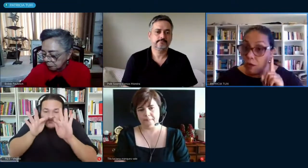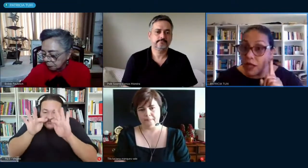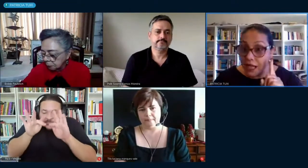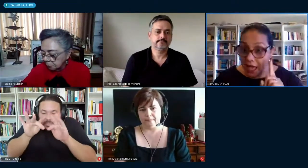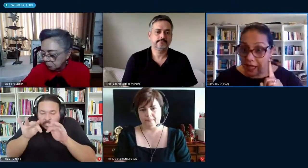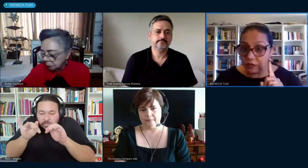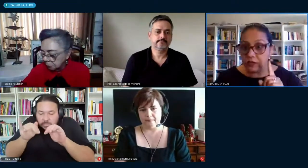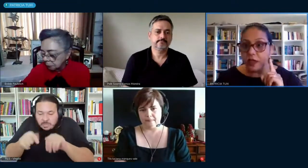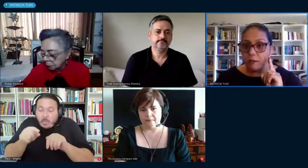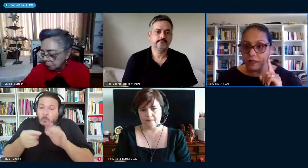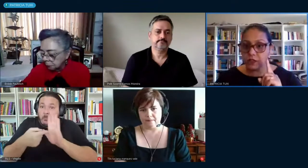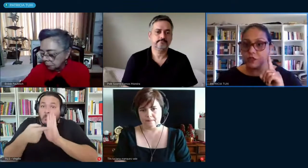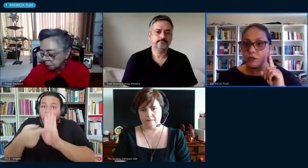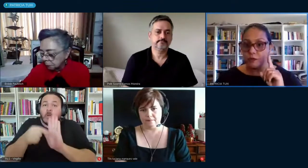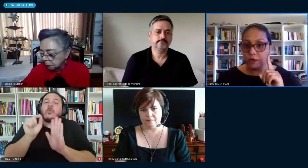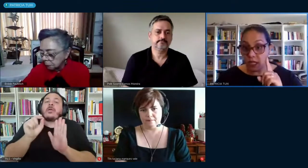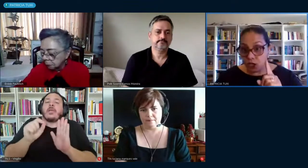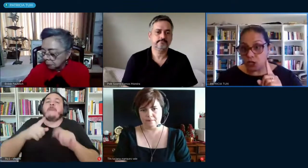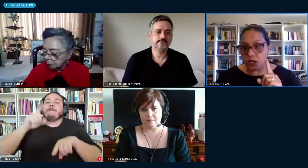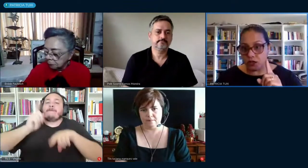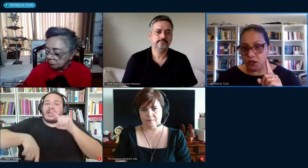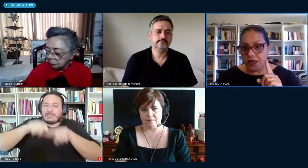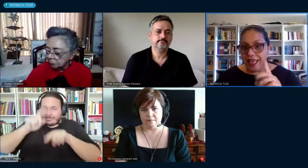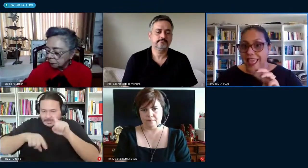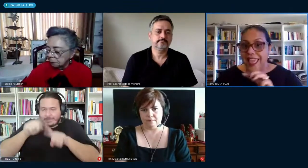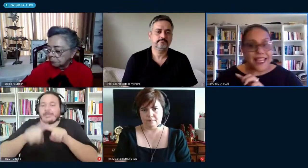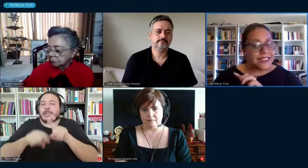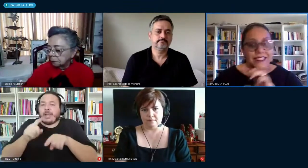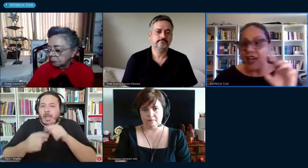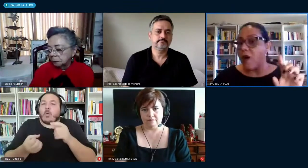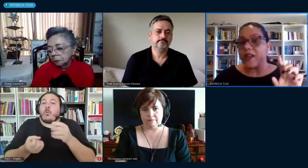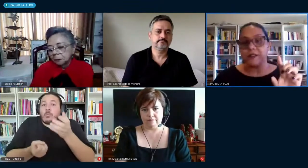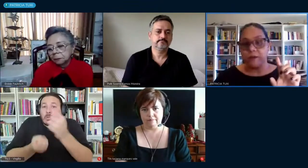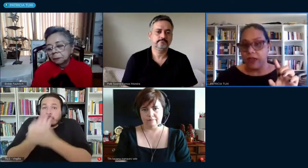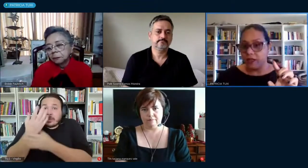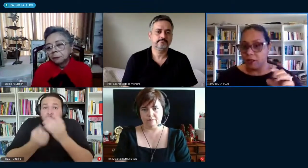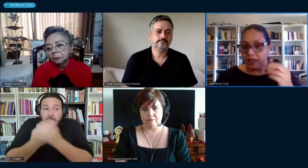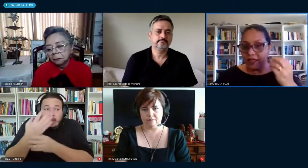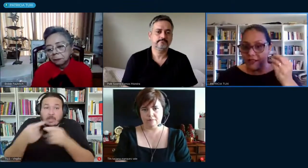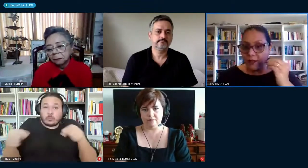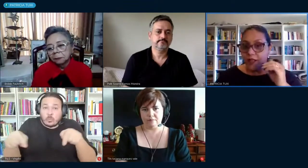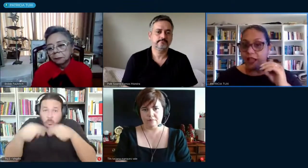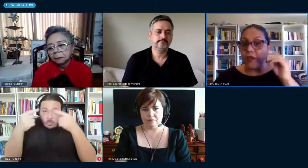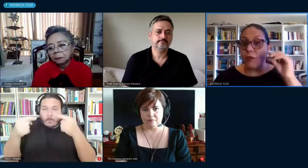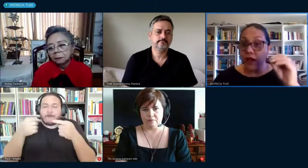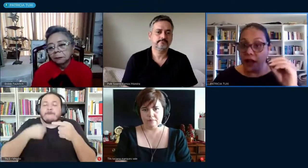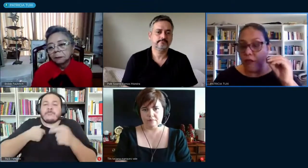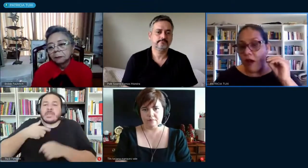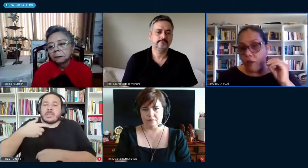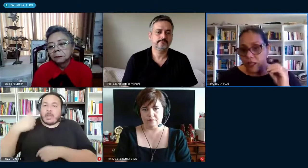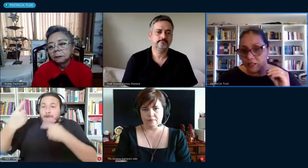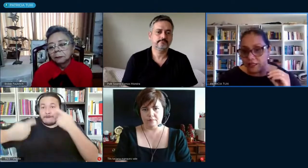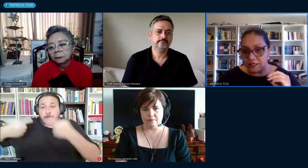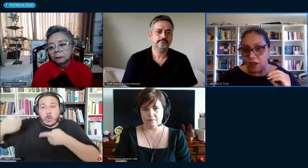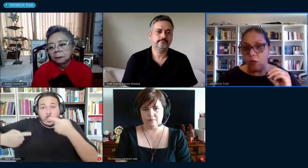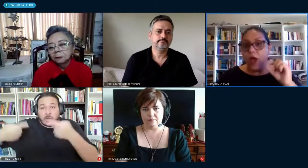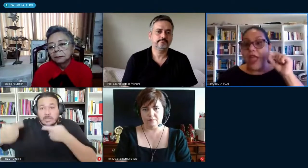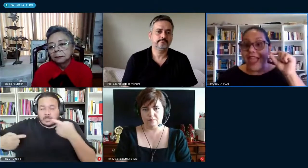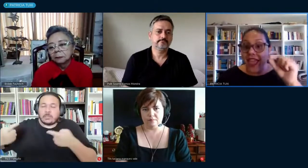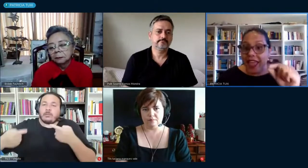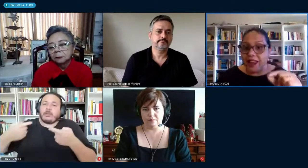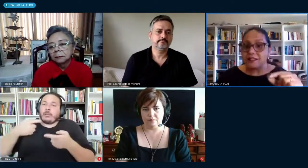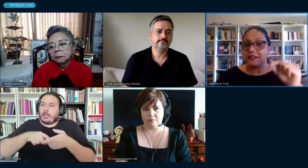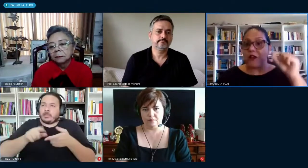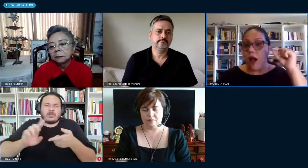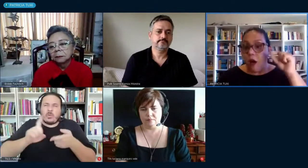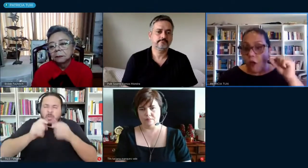que foram criados a partir de uma política, eles não respeitam a questão da língua pela não harmonização